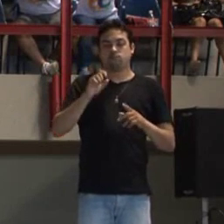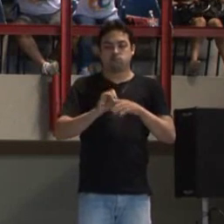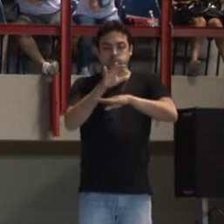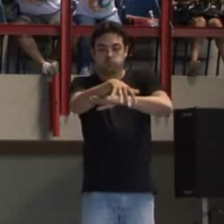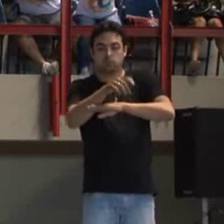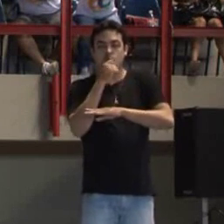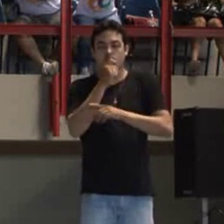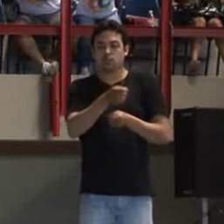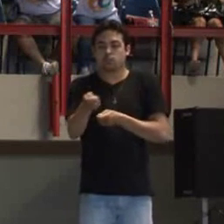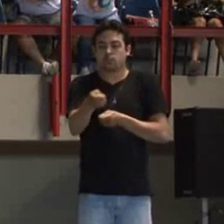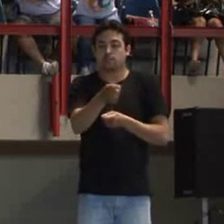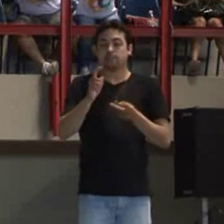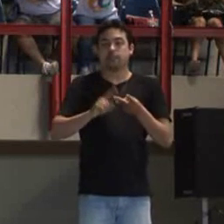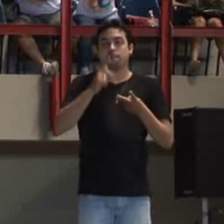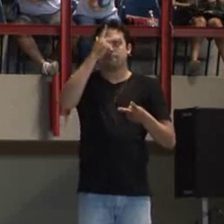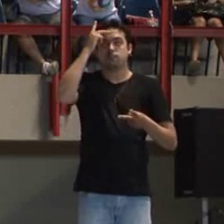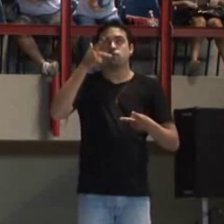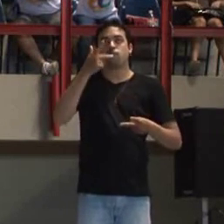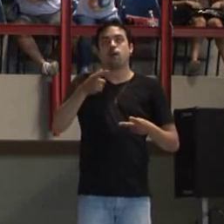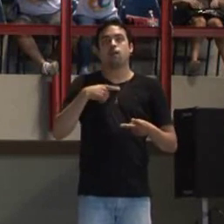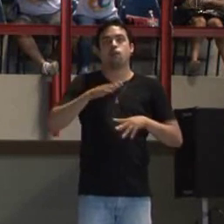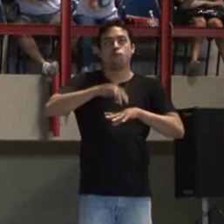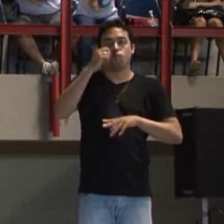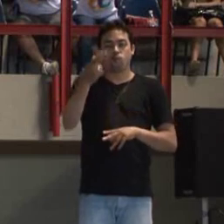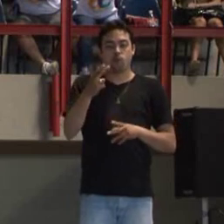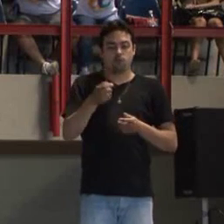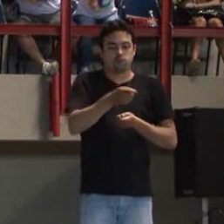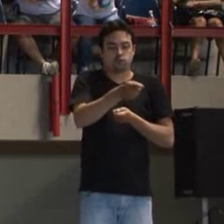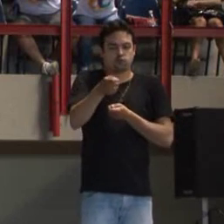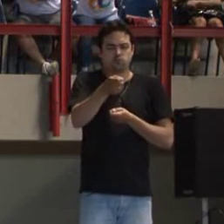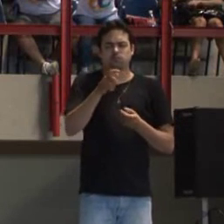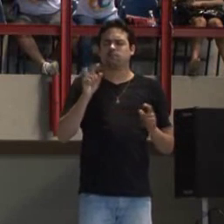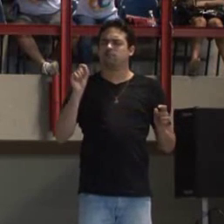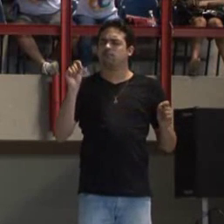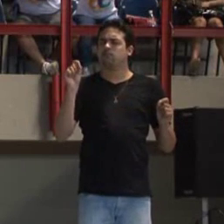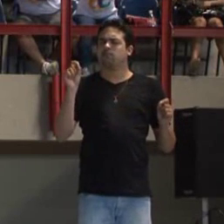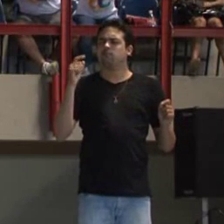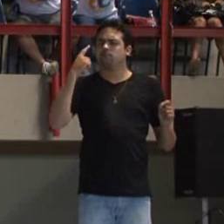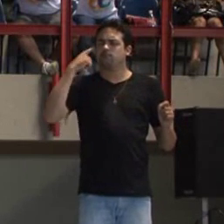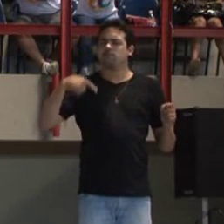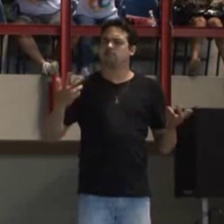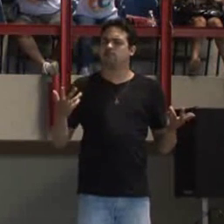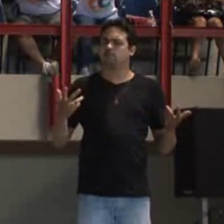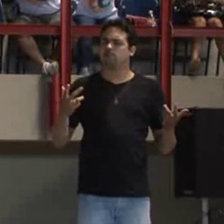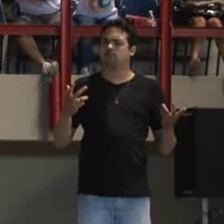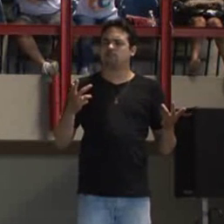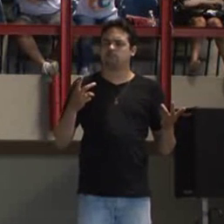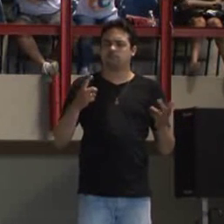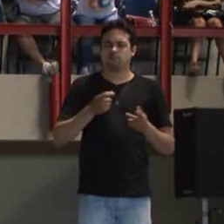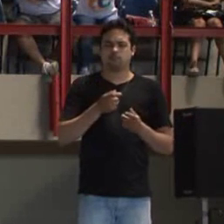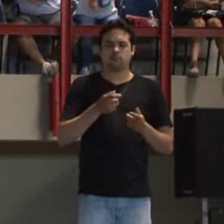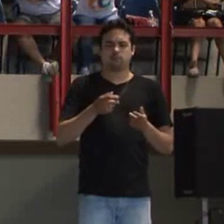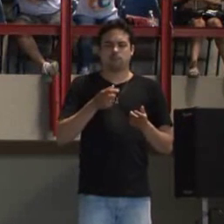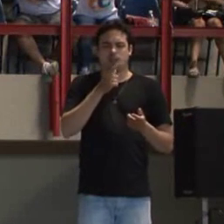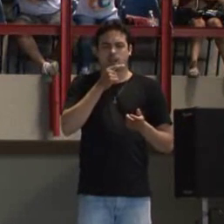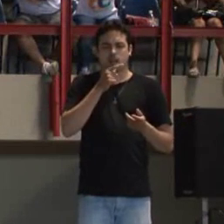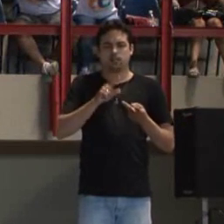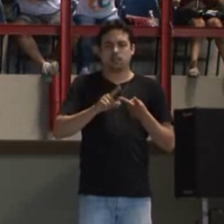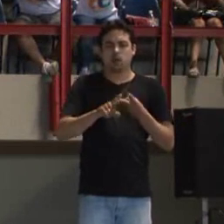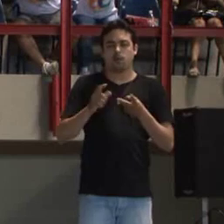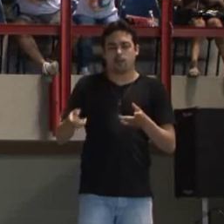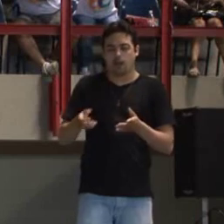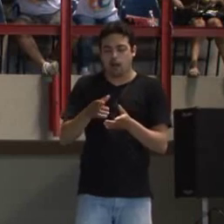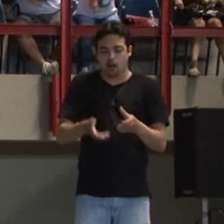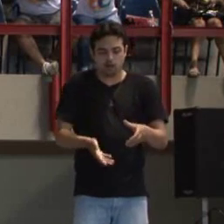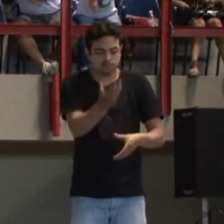No Ceará, se o cara disser que vai regar, o pessoal fica o quê? Regar. Aqui a gente agua,